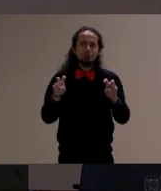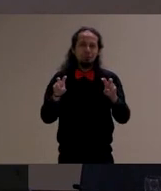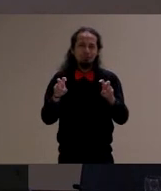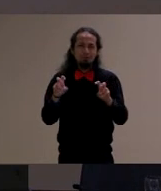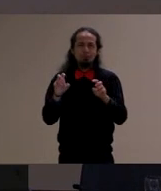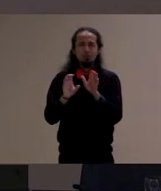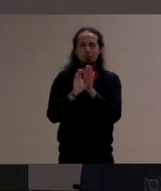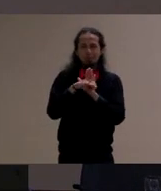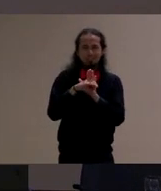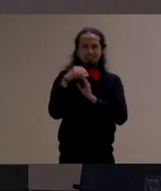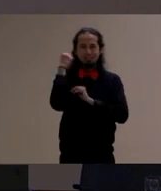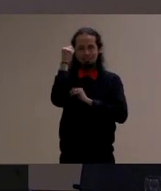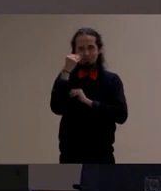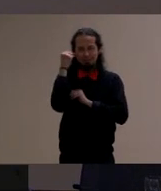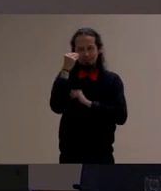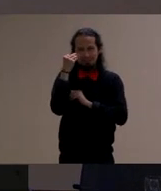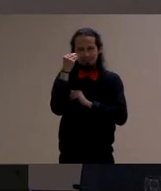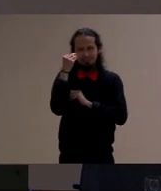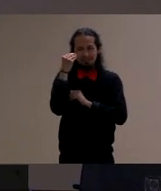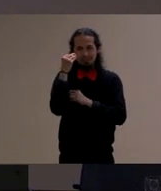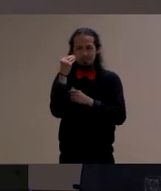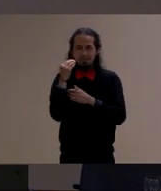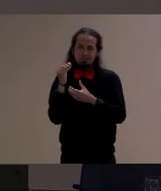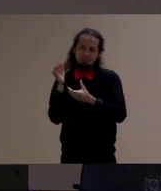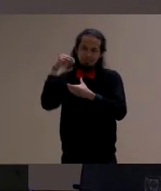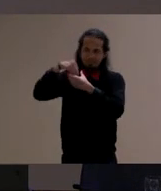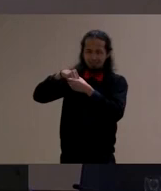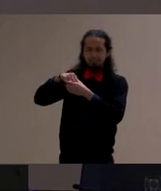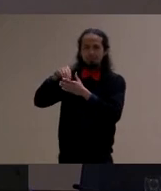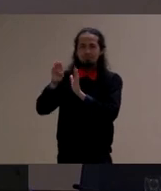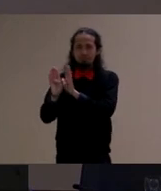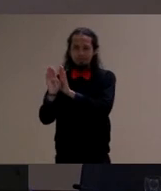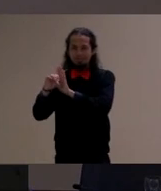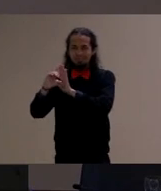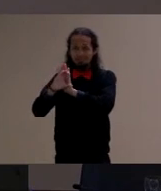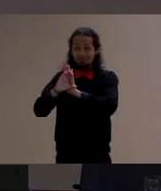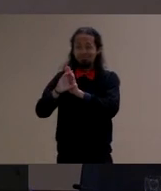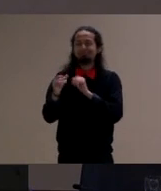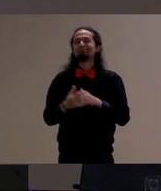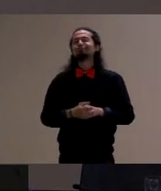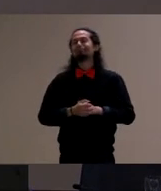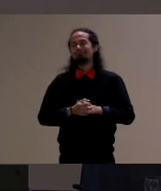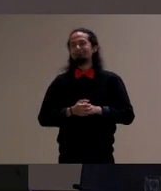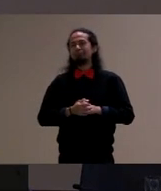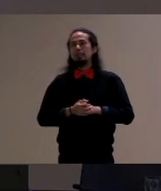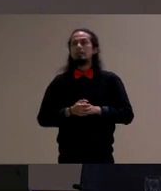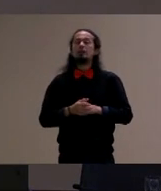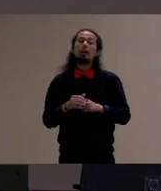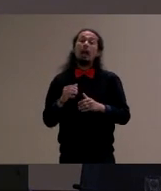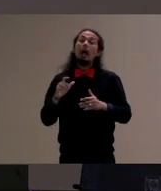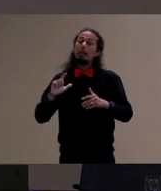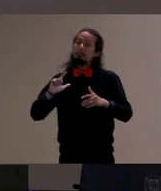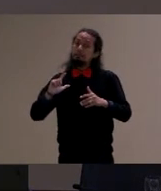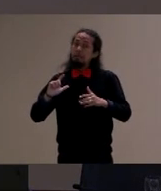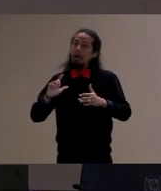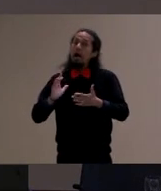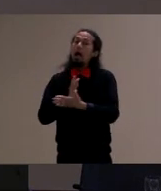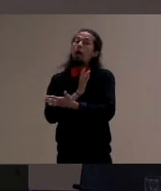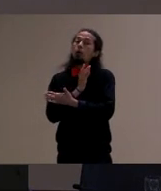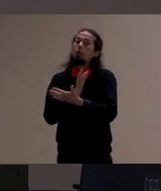que deveria compor o documento da bncc e a havia tensionamentos a